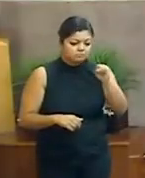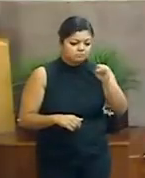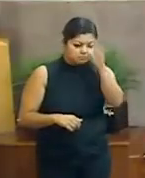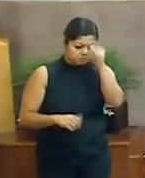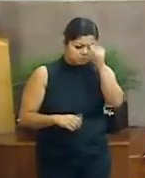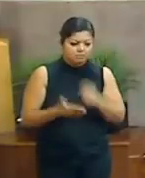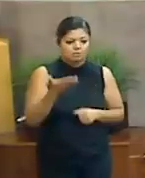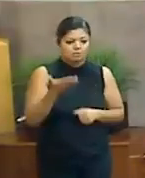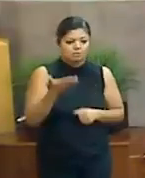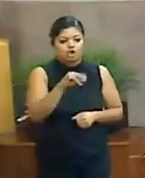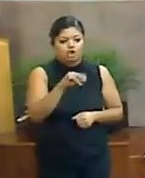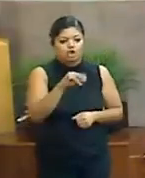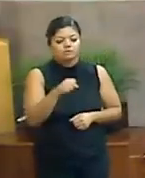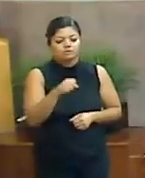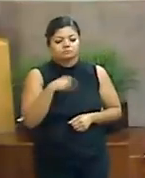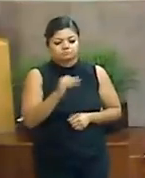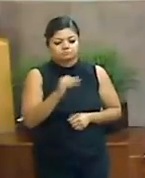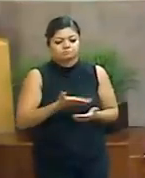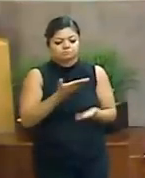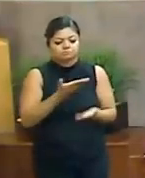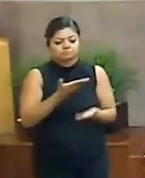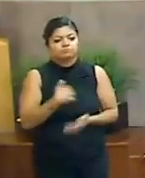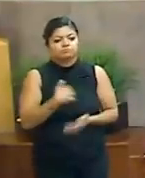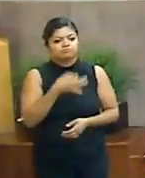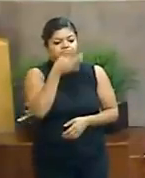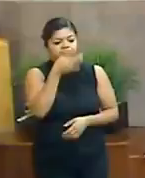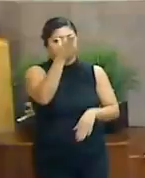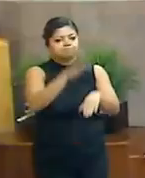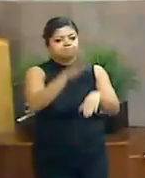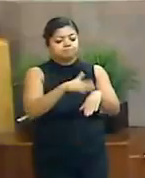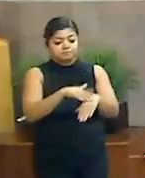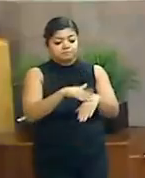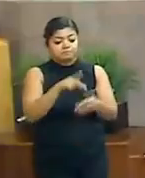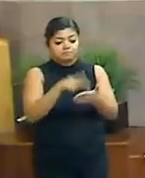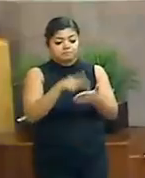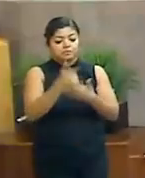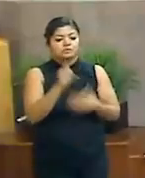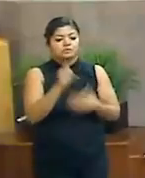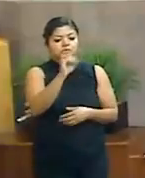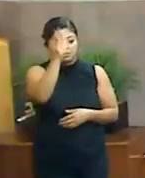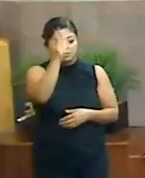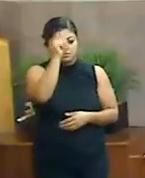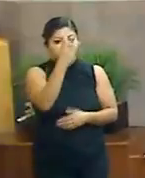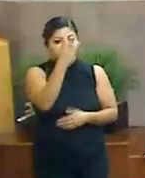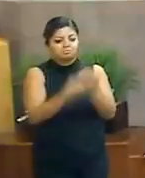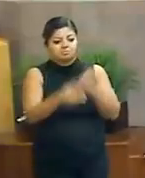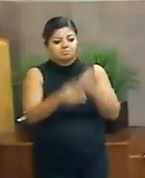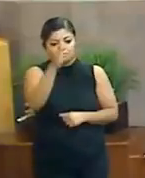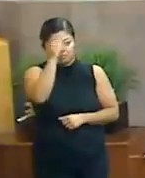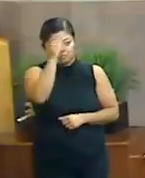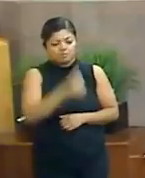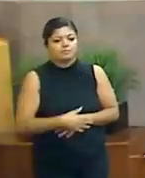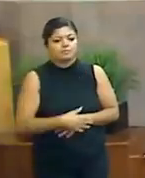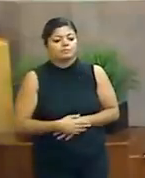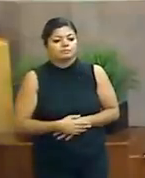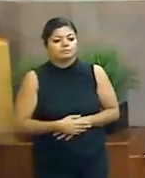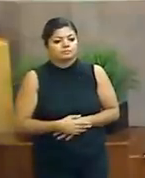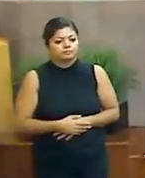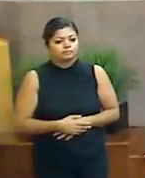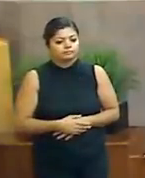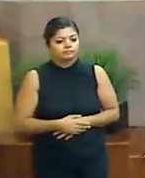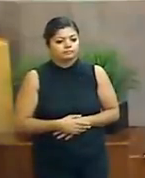listado con las fuerzas magistrado presidente informó que los proyectos para no aprobados por una y no